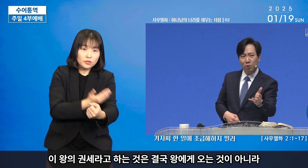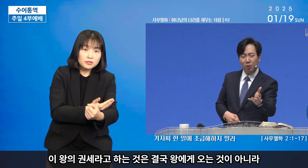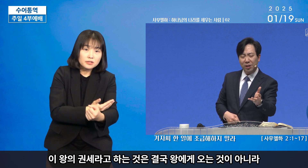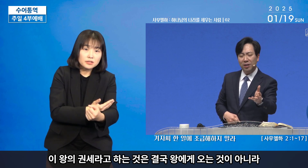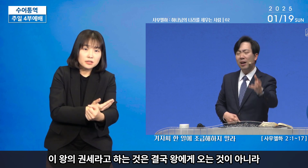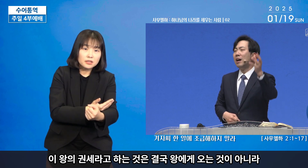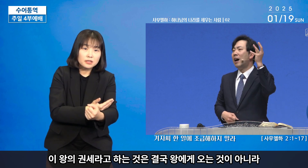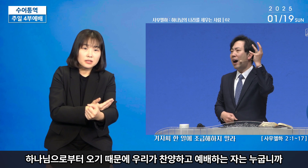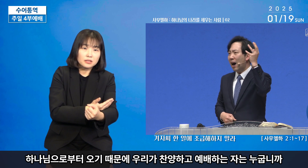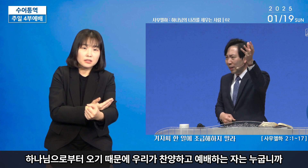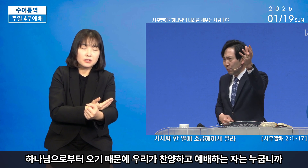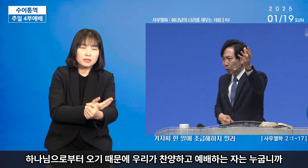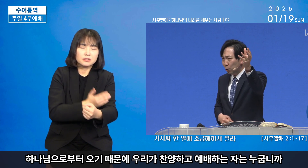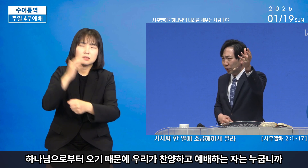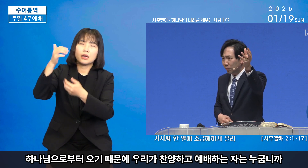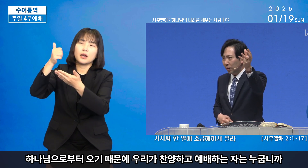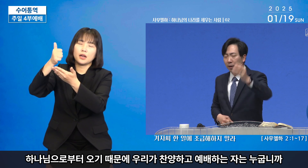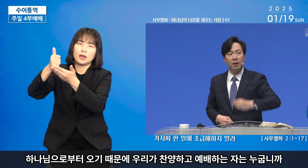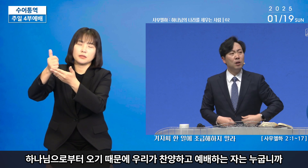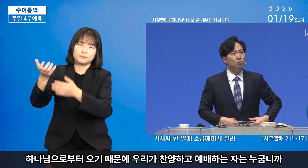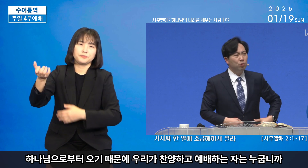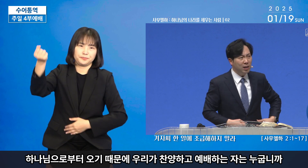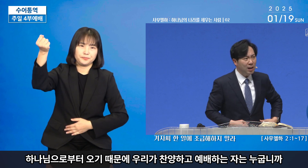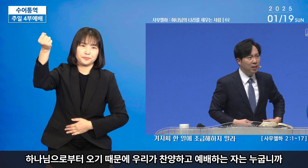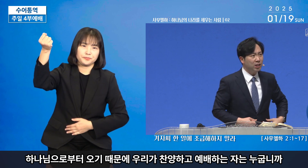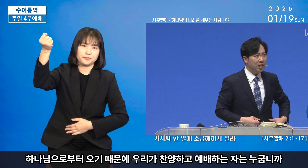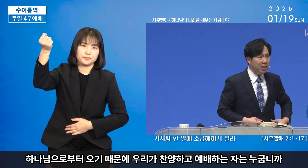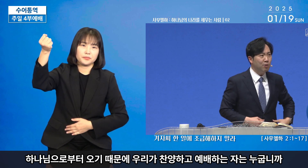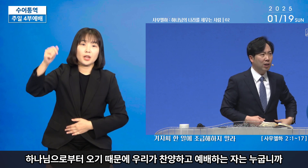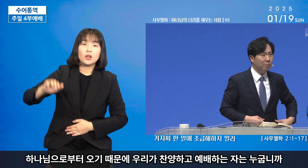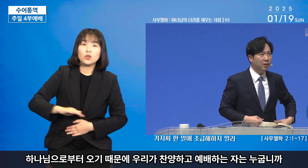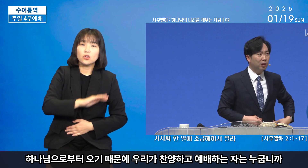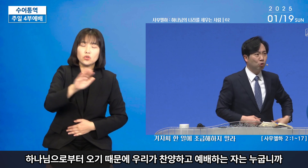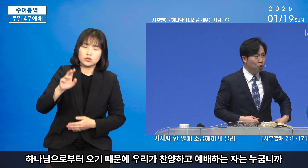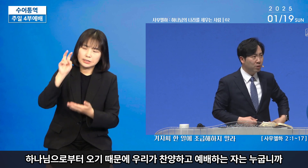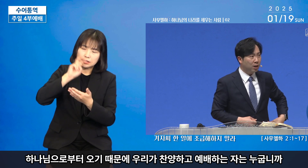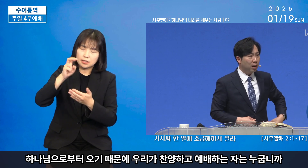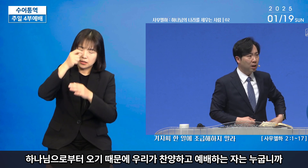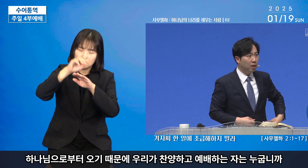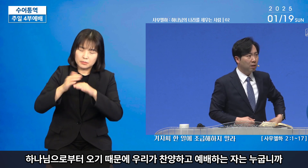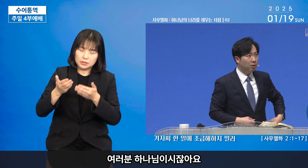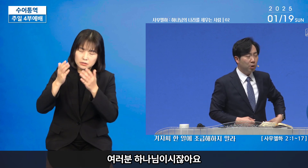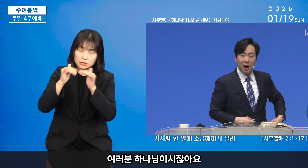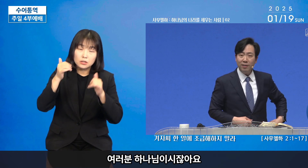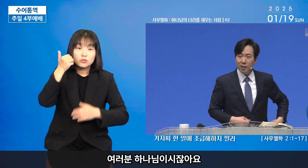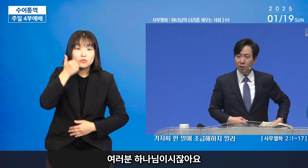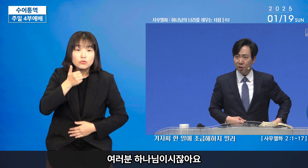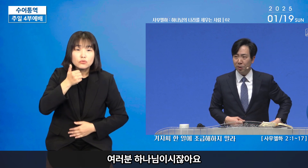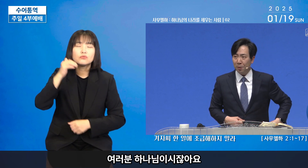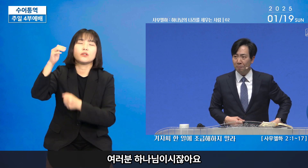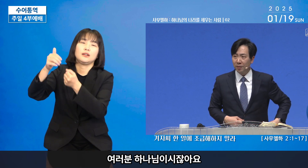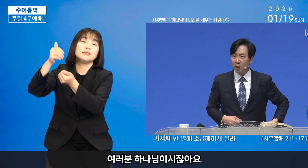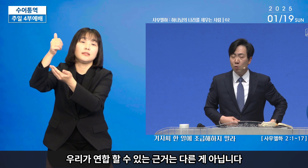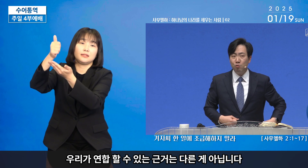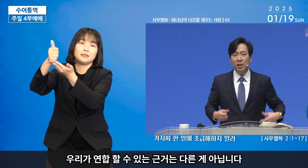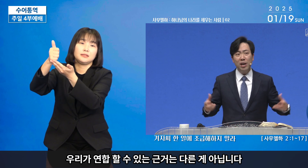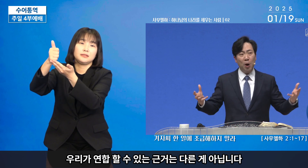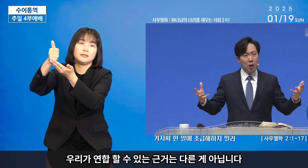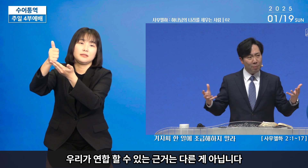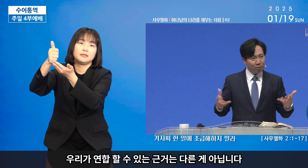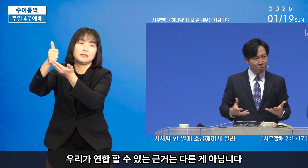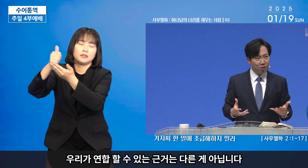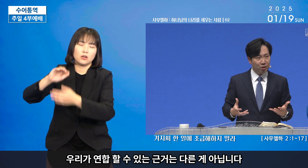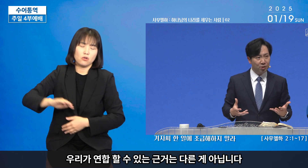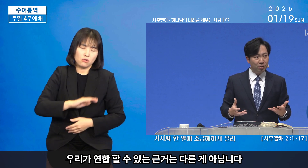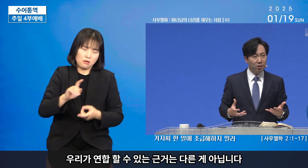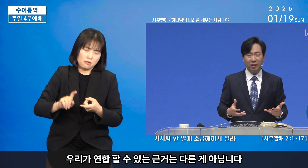왕에게 오는 것이 아니라 하나님으로부터 오기 때문에, 우리가 찬양하고 예배하는 자는 누굽니까? 여러분, 하나님이시잖아요. 우리가